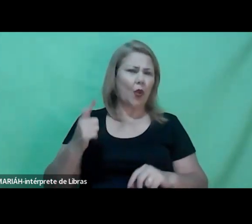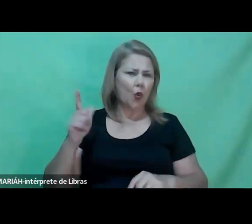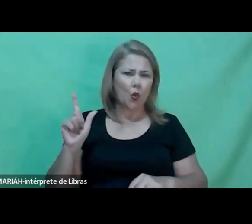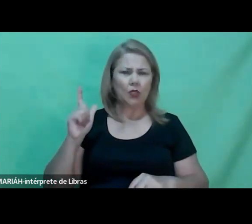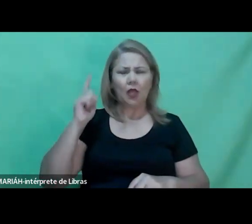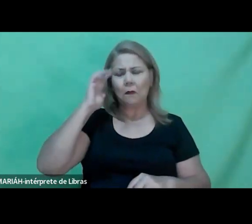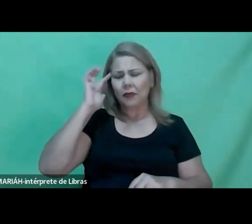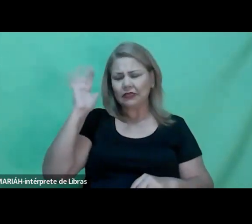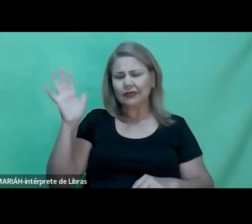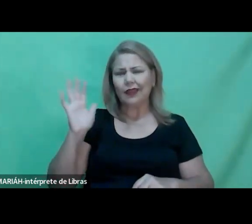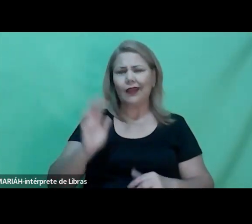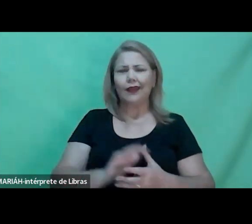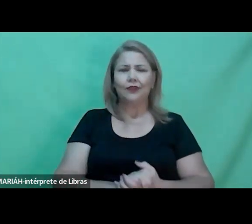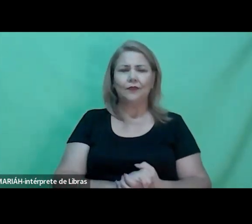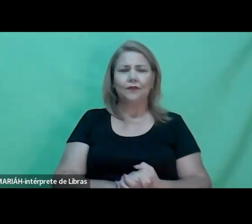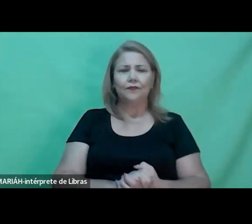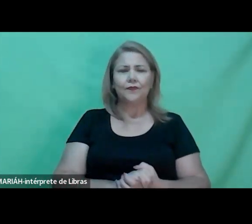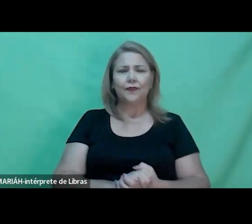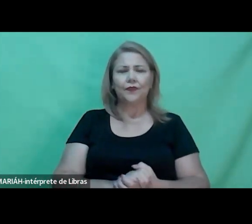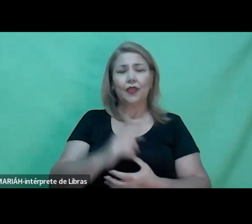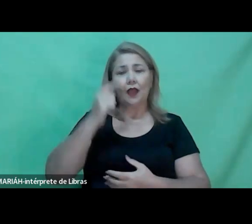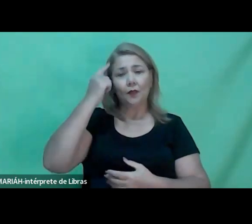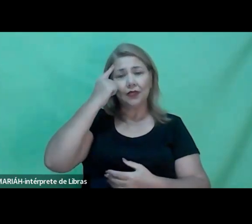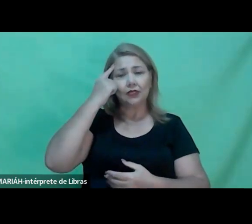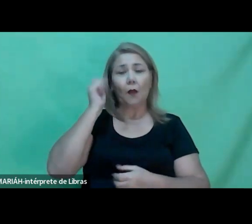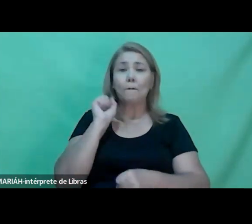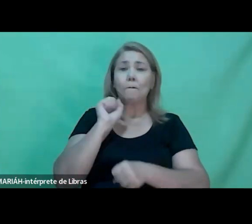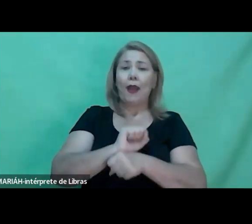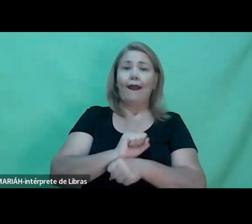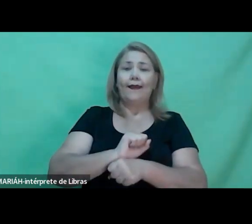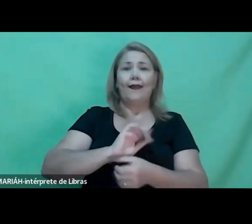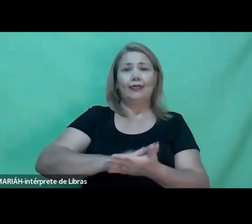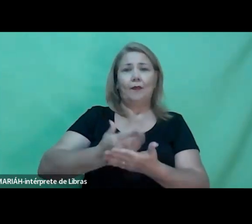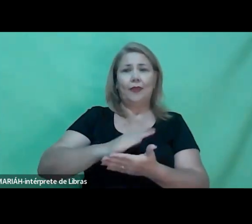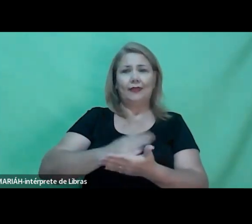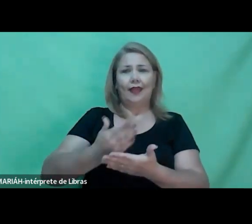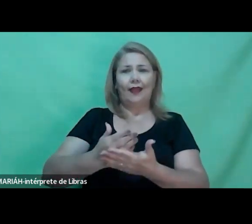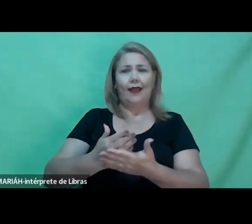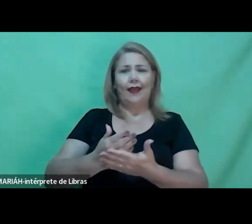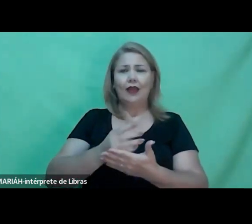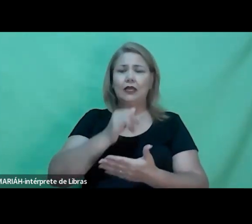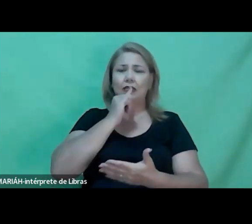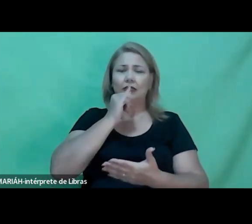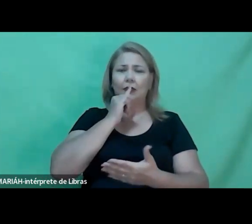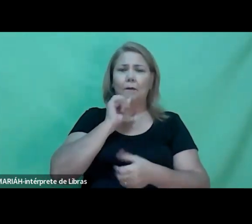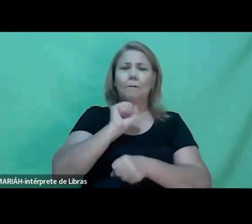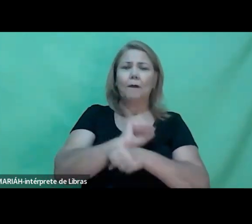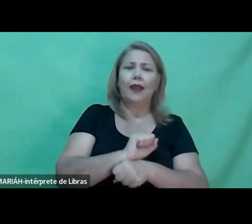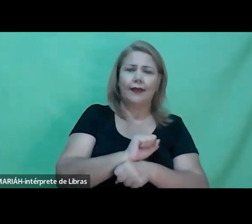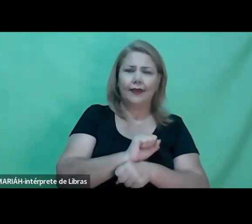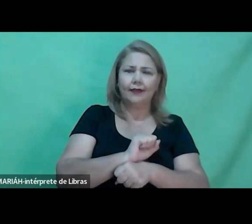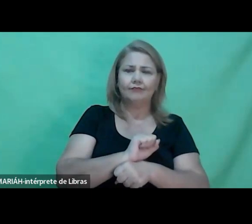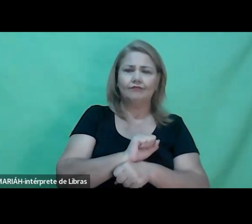yo suspendía la interpretación Porque algo pasaba y había que hacer una pausa pero